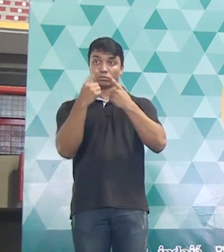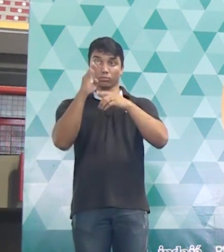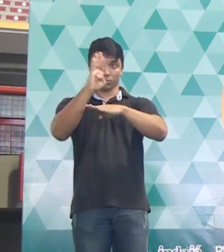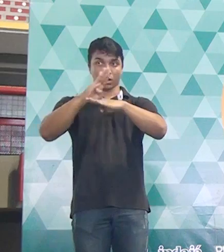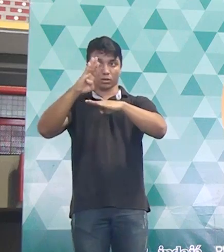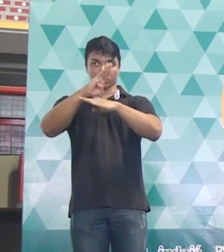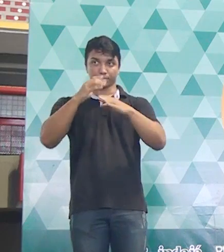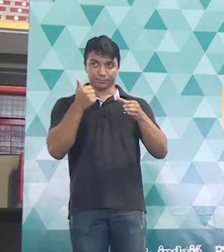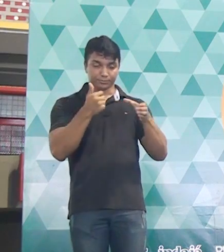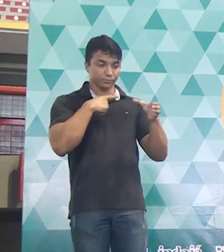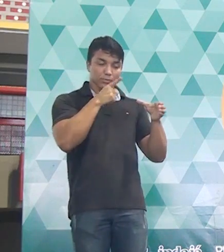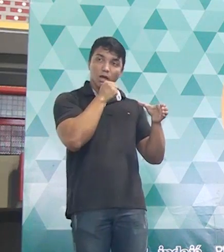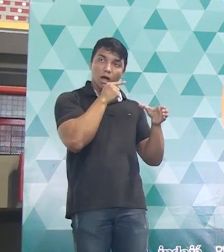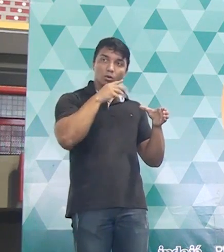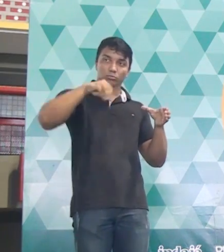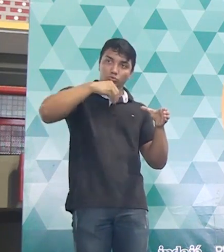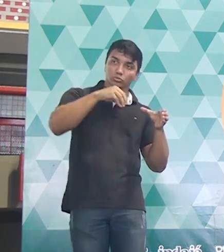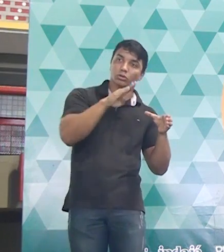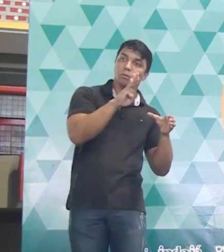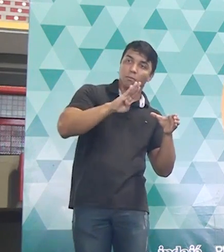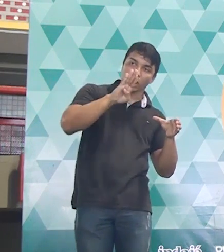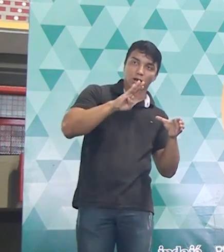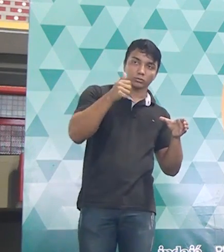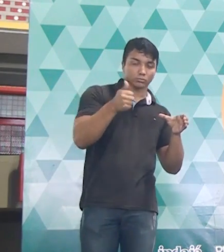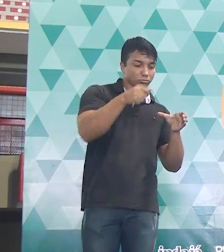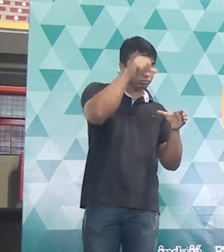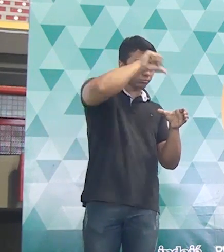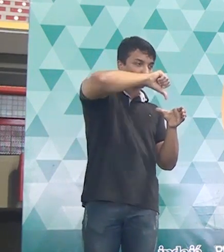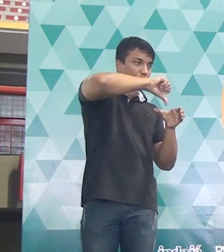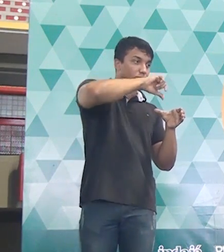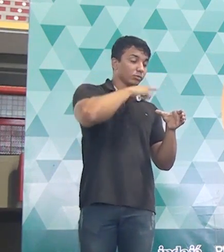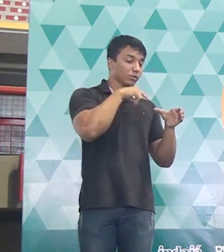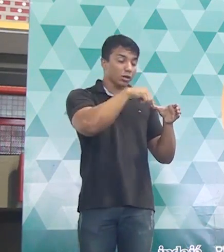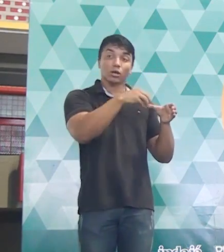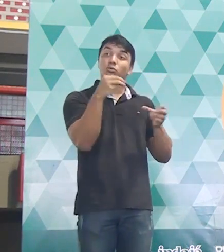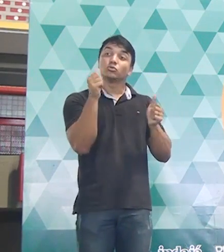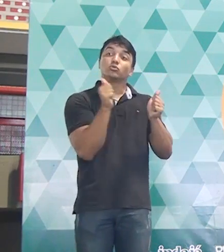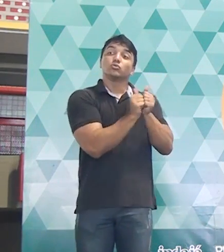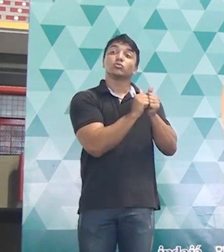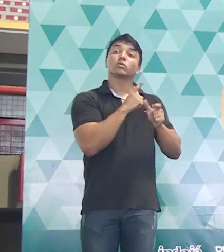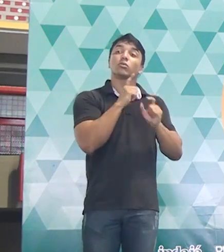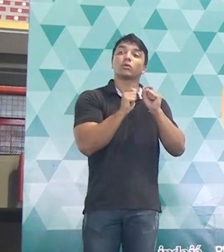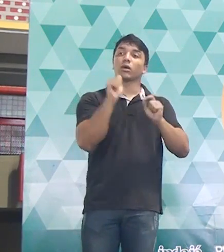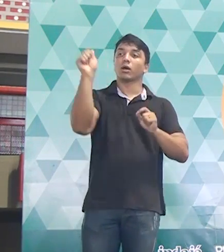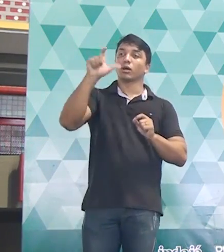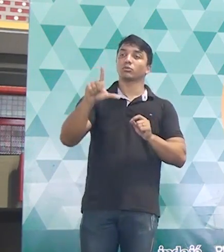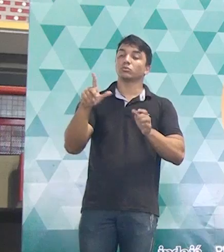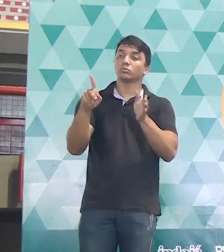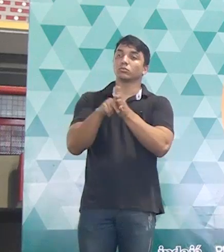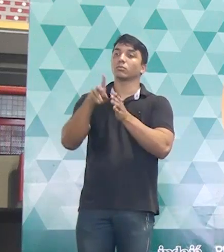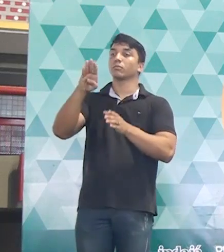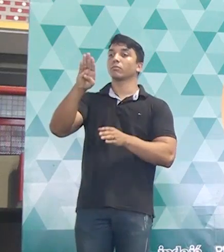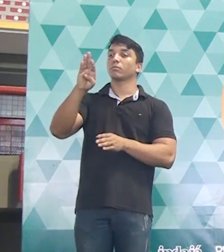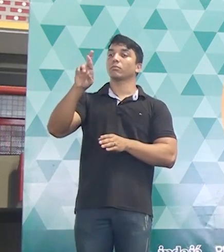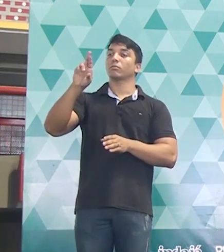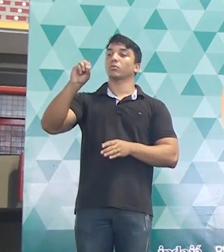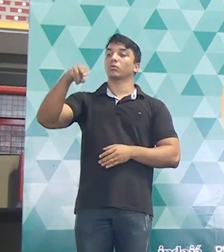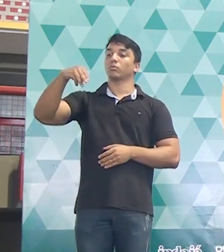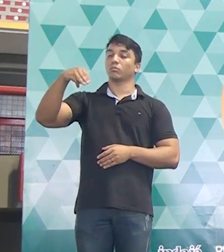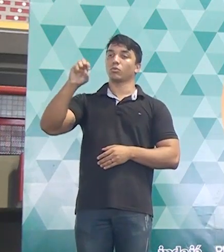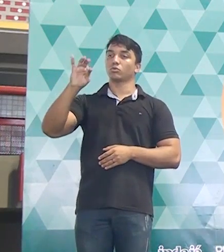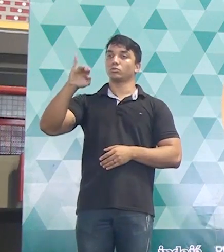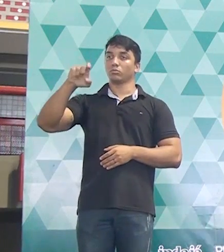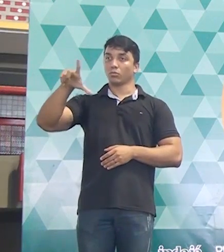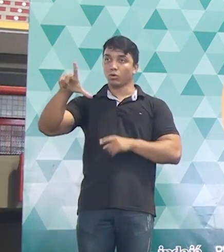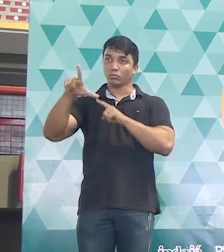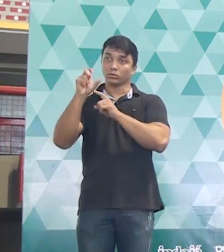Pessoal, junto com essa base, você tem azul de bromotimol, que é o indicador. O azul de